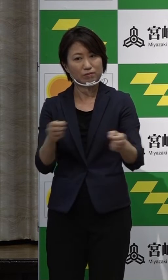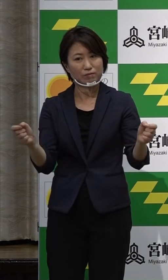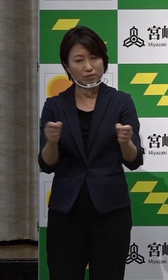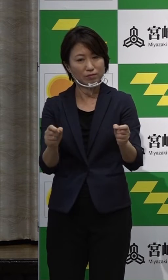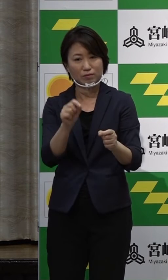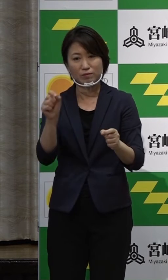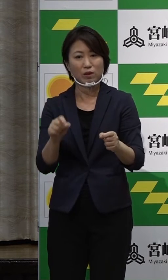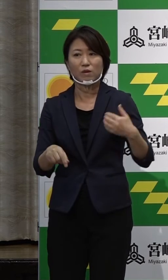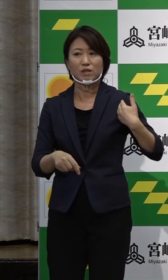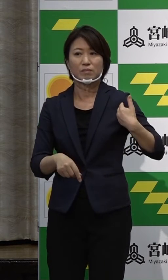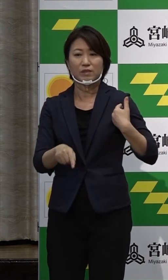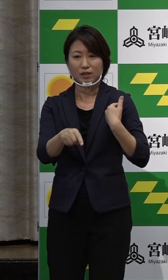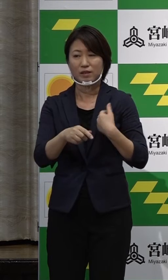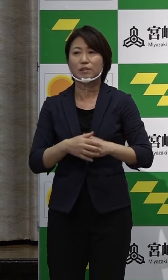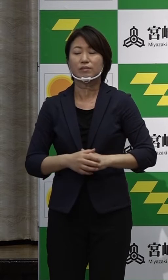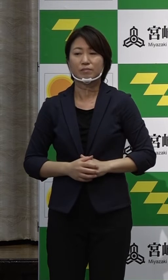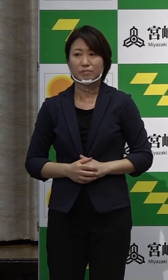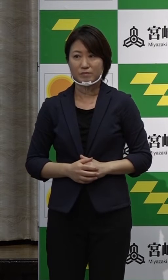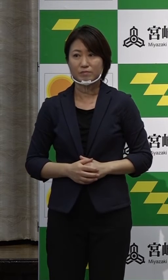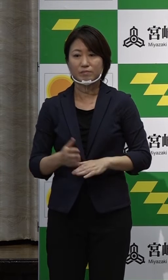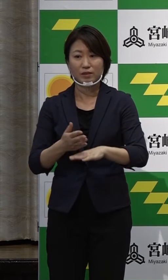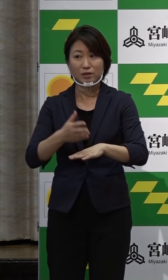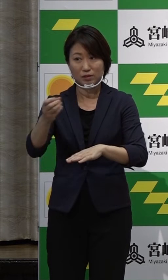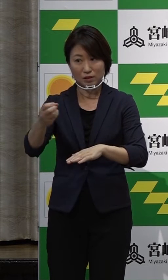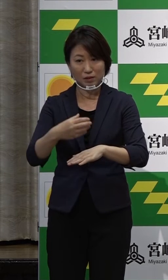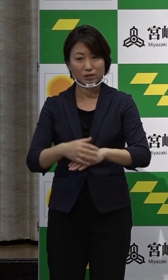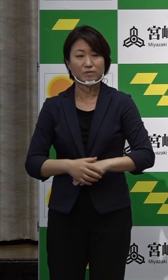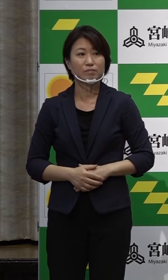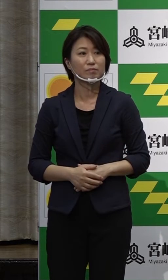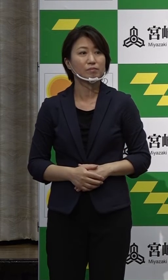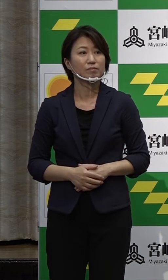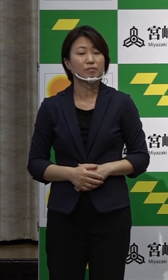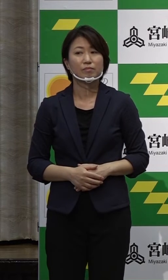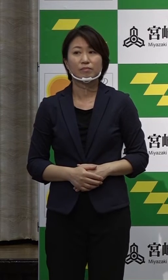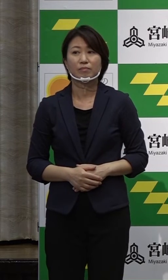。 ありがとうございます。